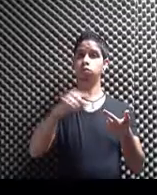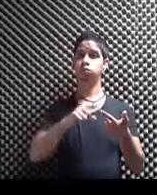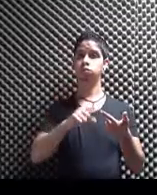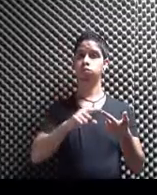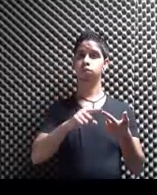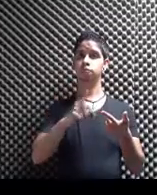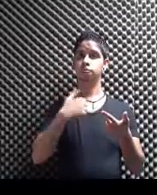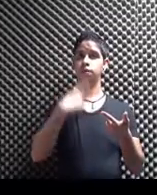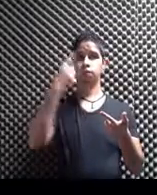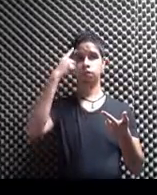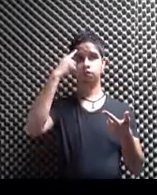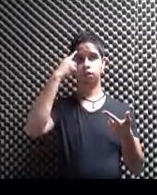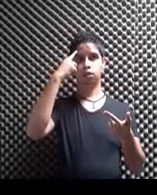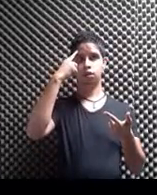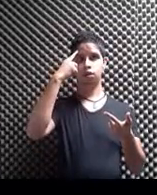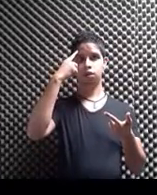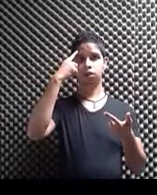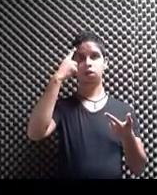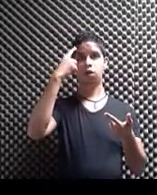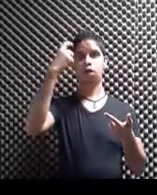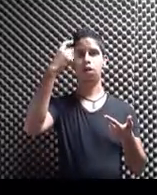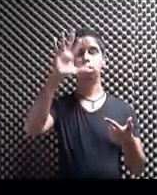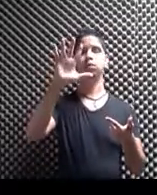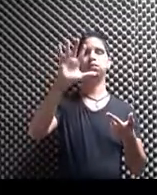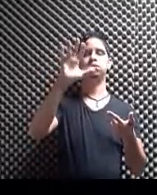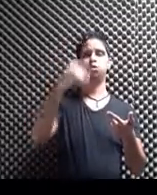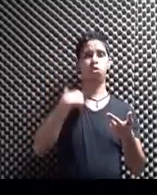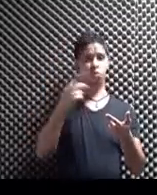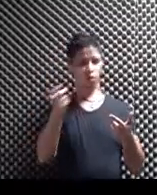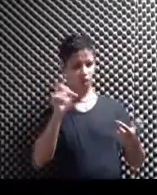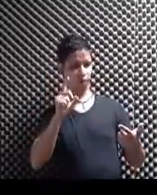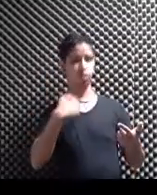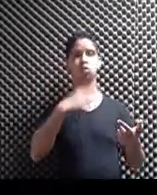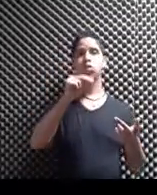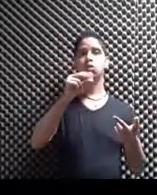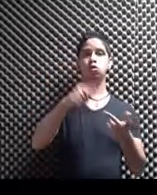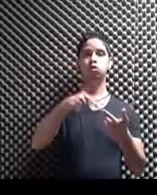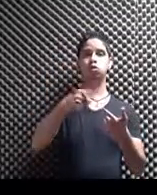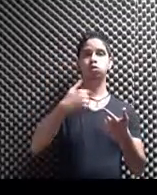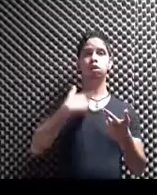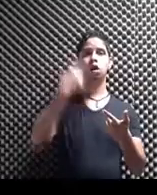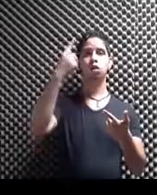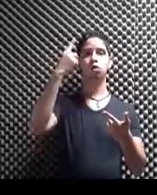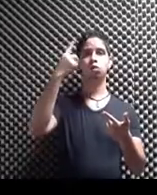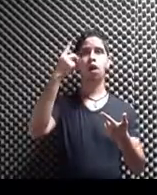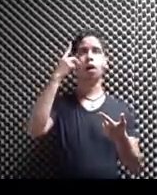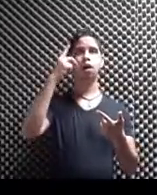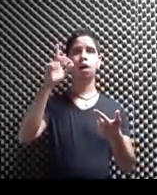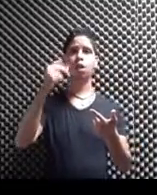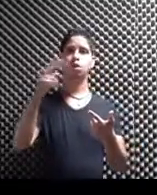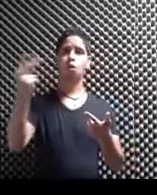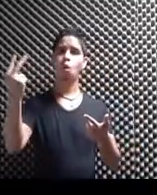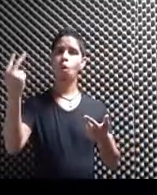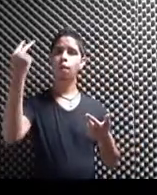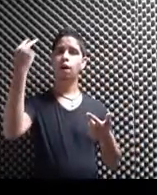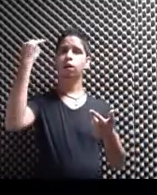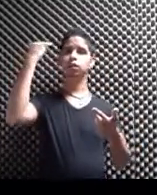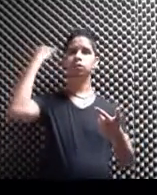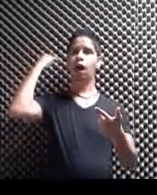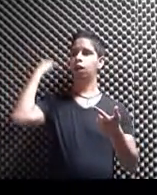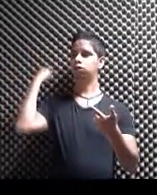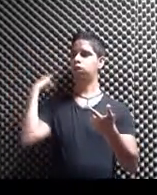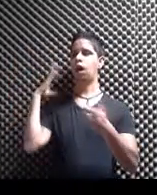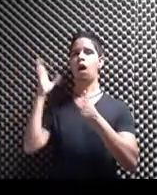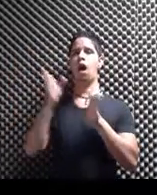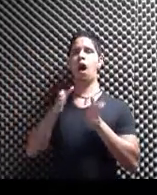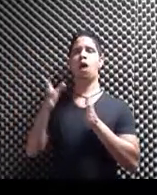los sueños lo cambio no no no está perfecto tú estás clarificando tu pasado y se tengo que ordenar lo que he vivido